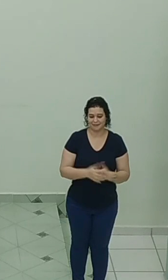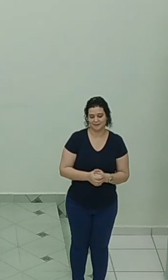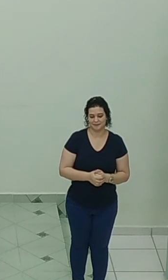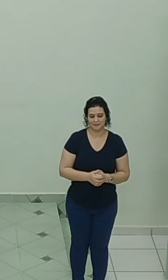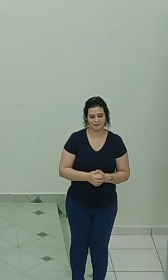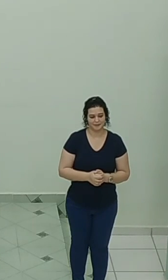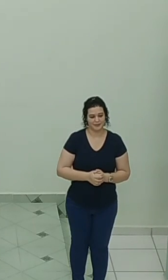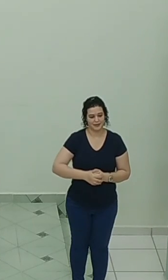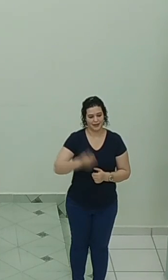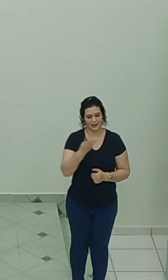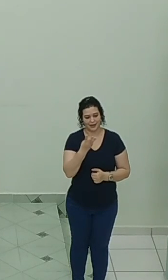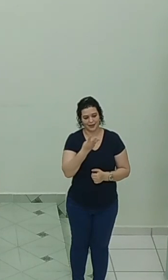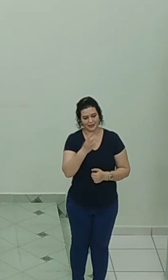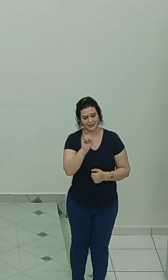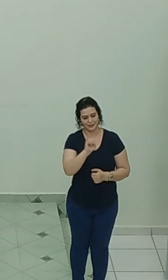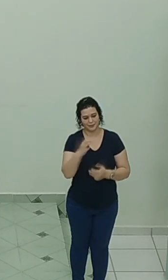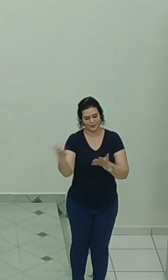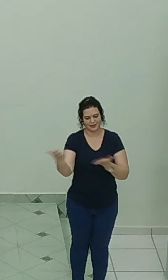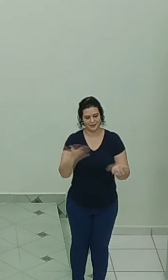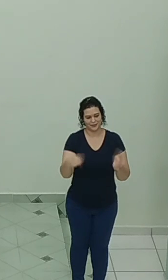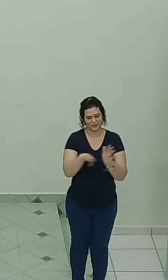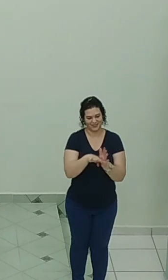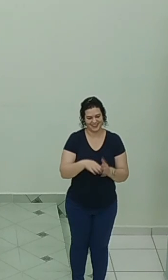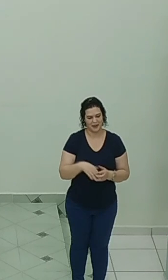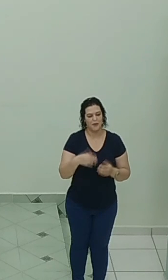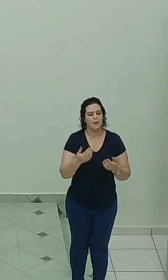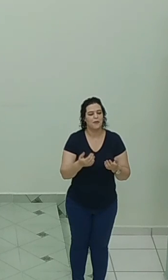que chegaram, eu peço que se levantem e se apresentem.